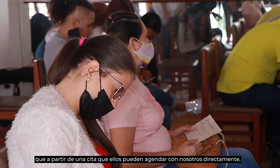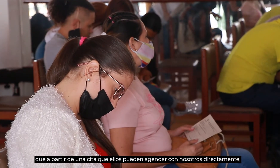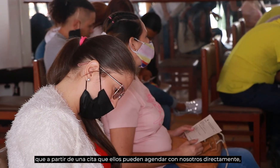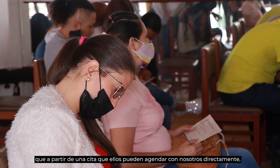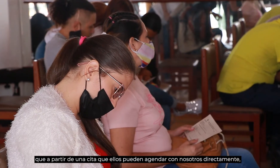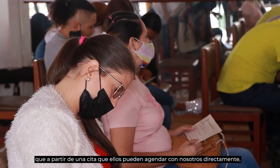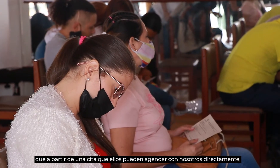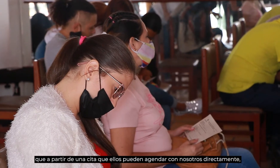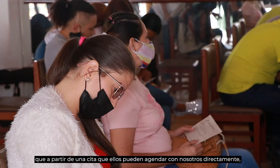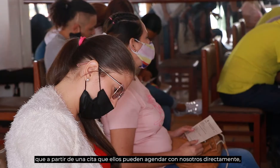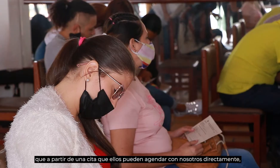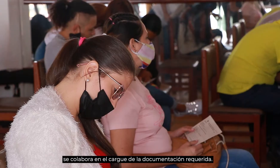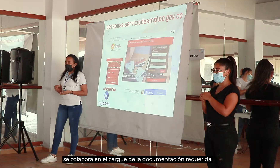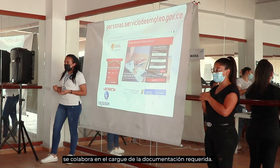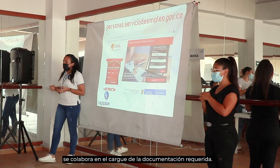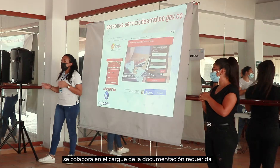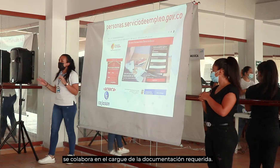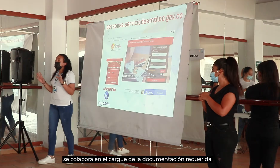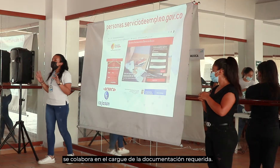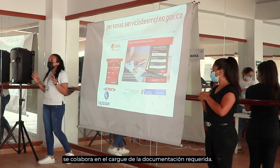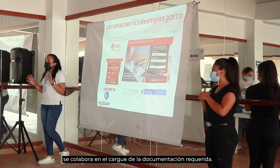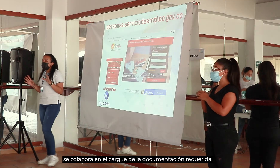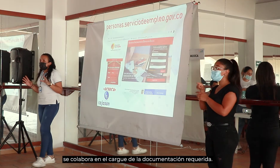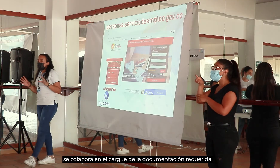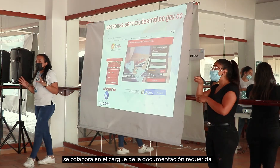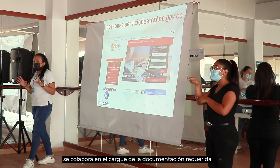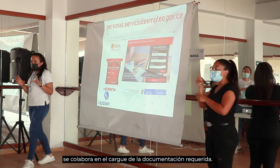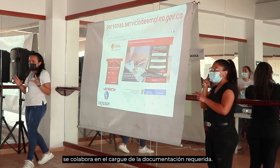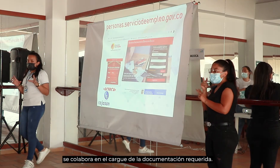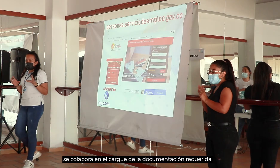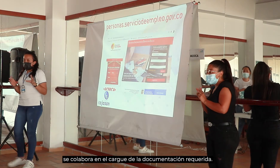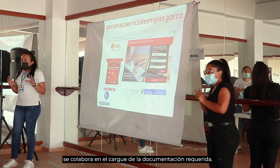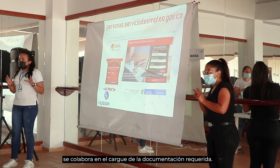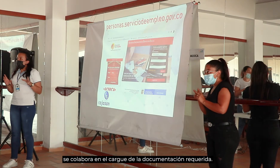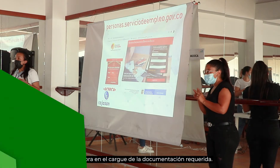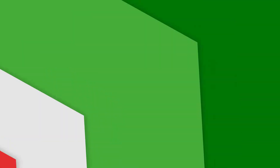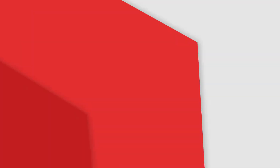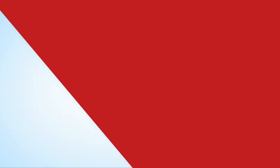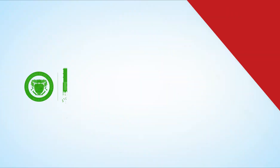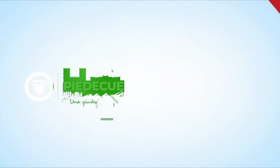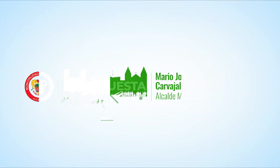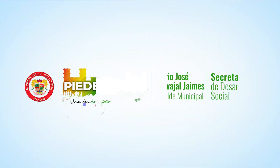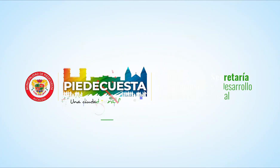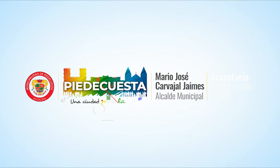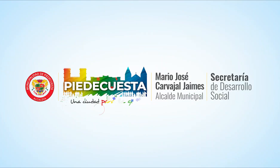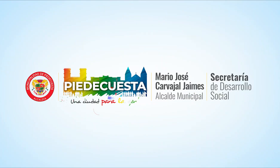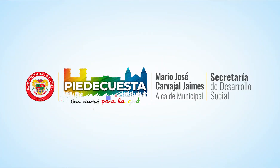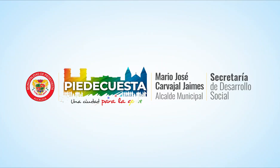nosotros directamente, se colabora en el cargue de la documentación requerida.